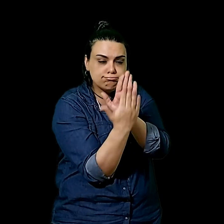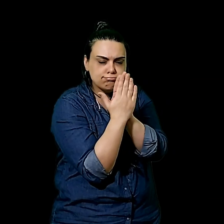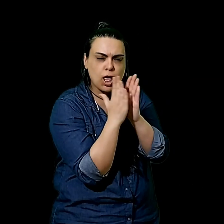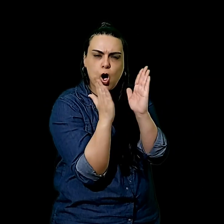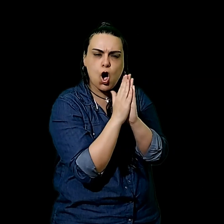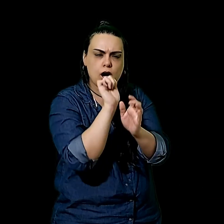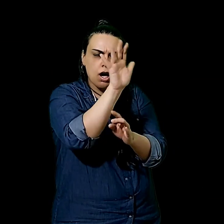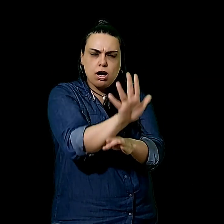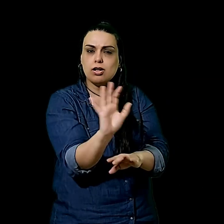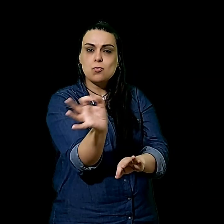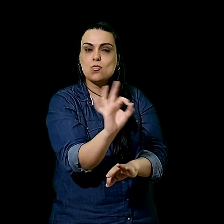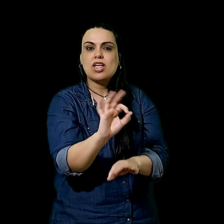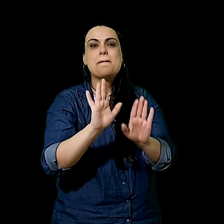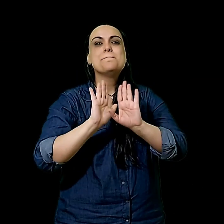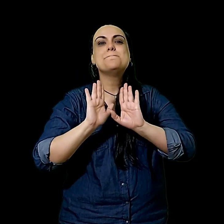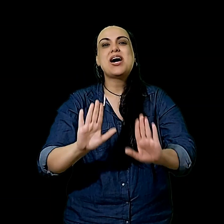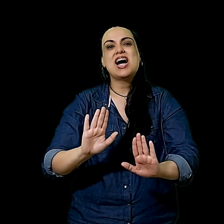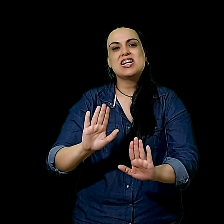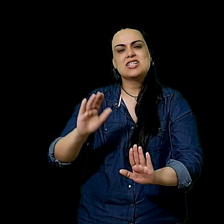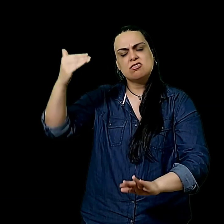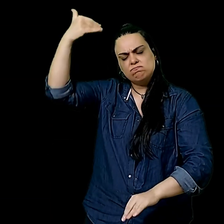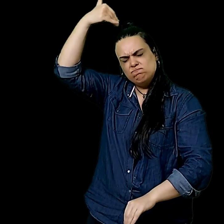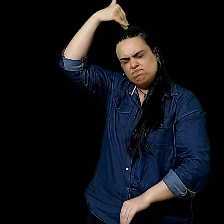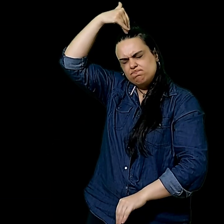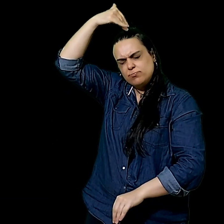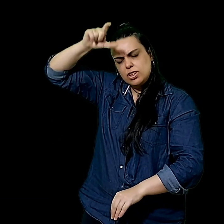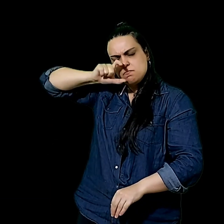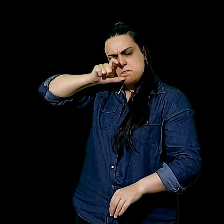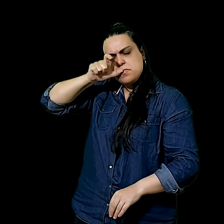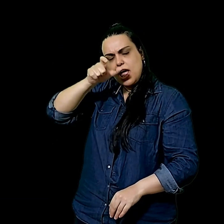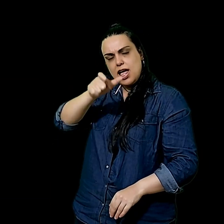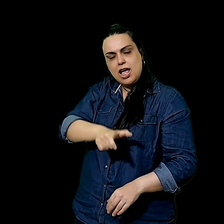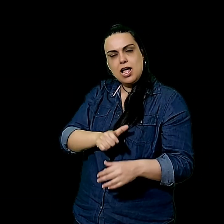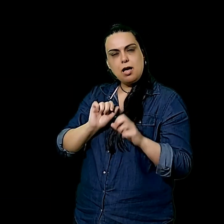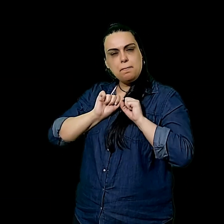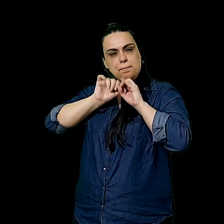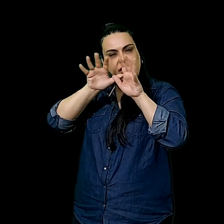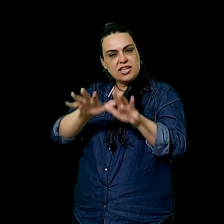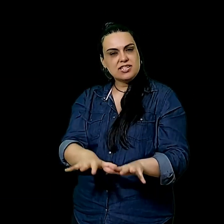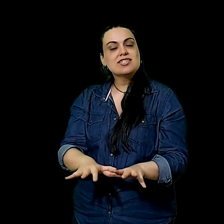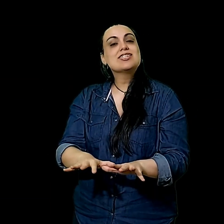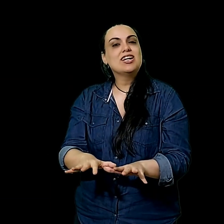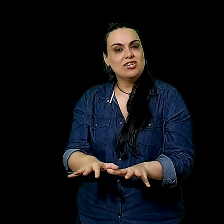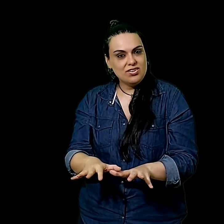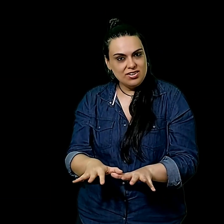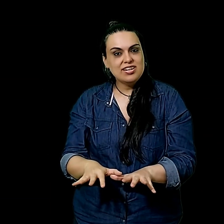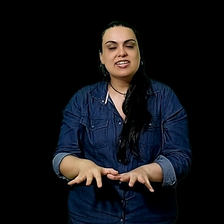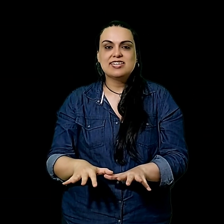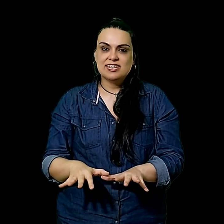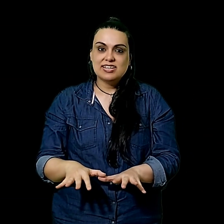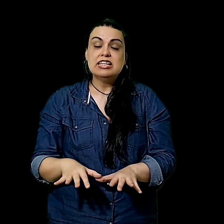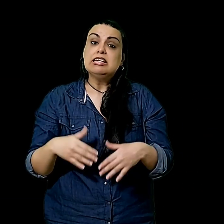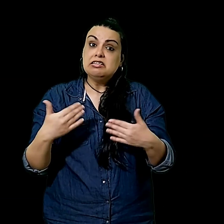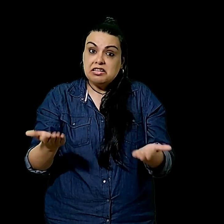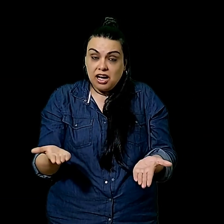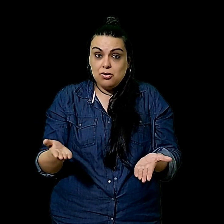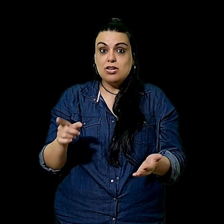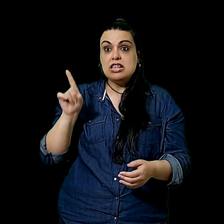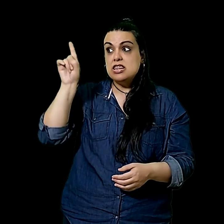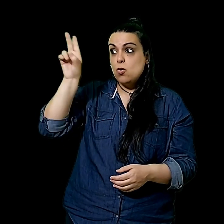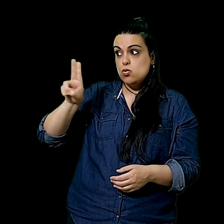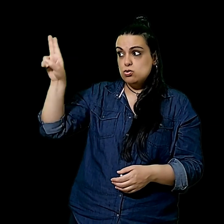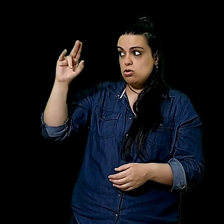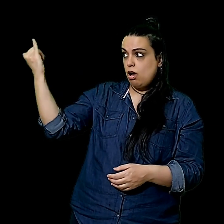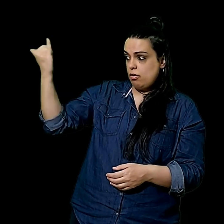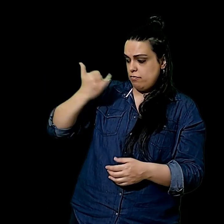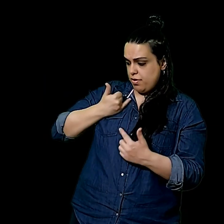mão, mas está debaixo de uma palavra. Oh, Amém. aleluia. Aleluia. E aí Deus me usou na época para isso, na vida dela,